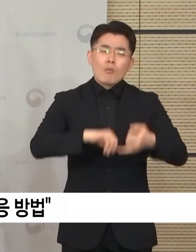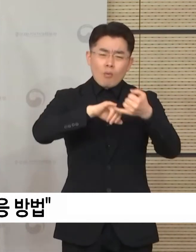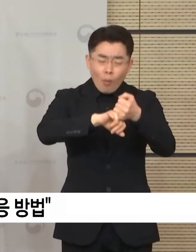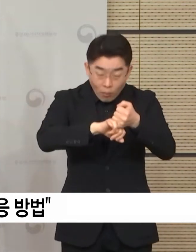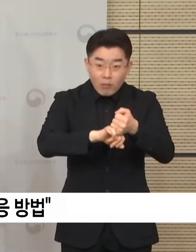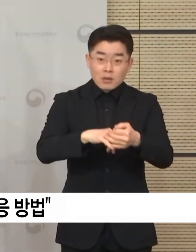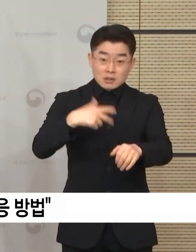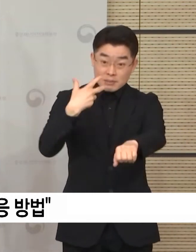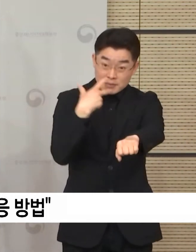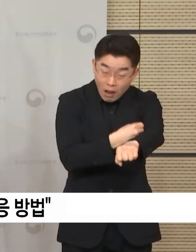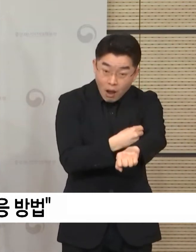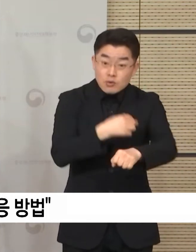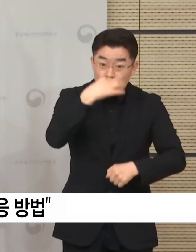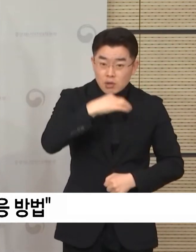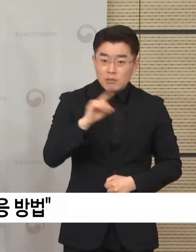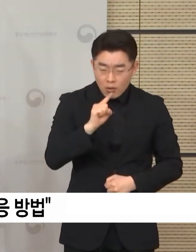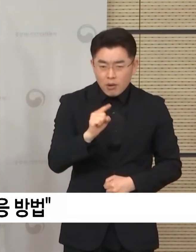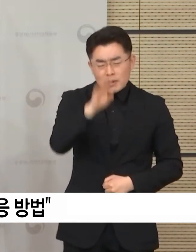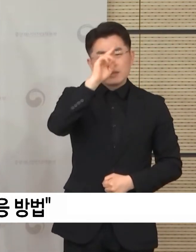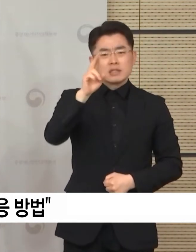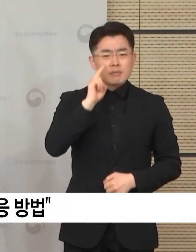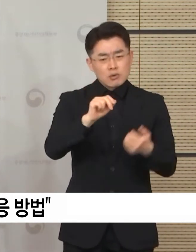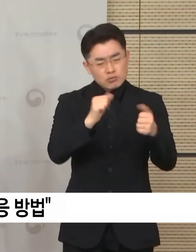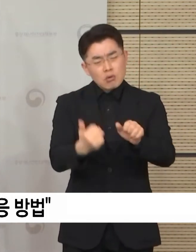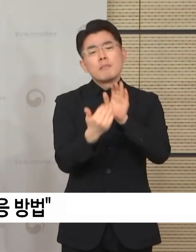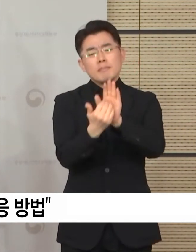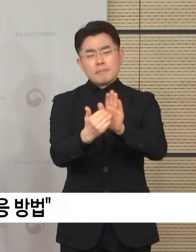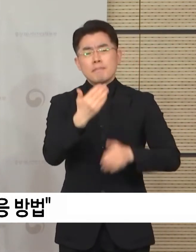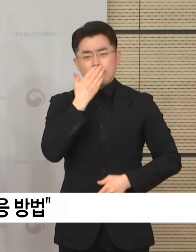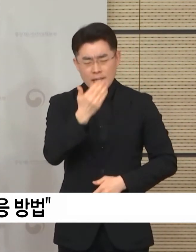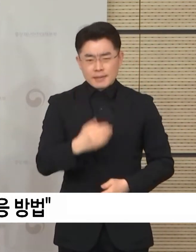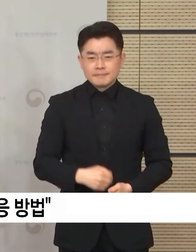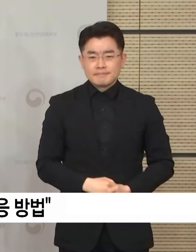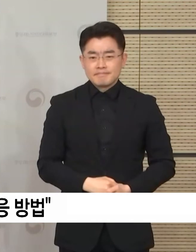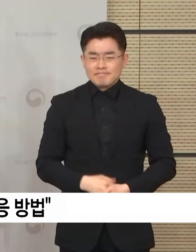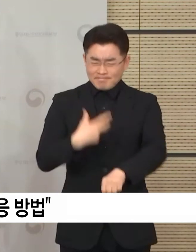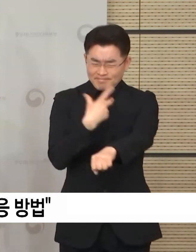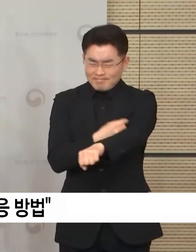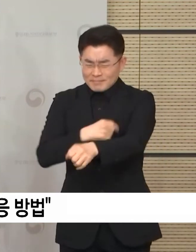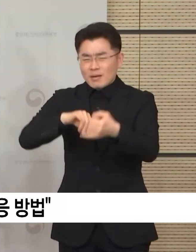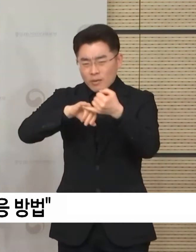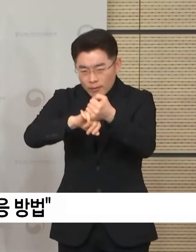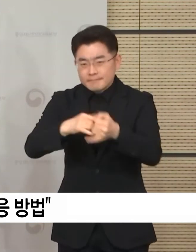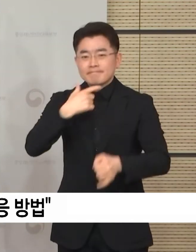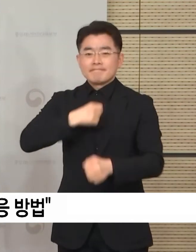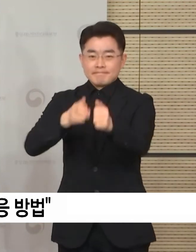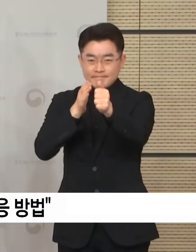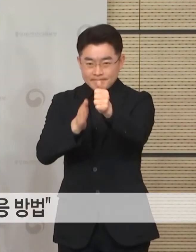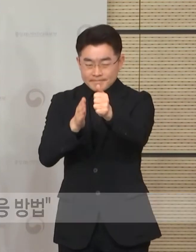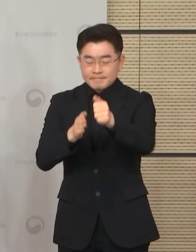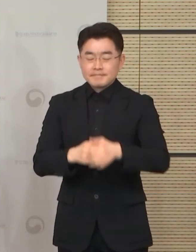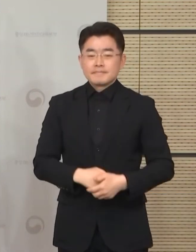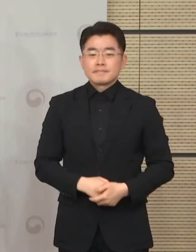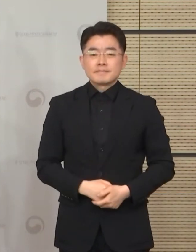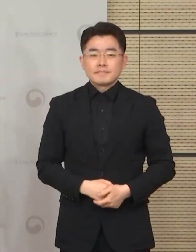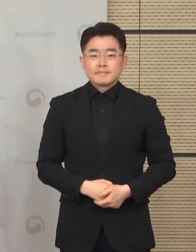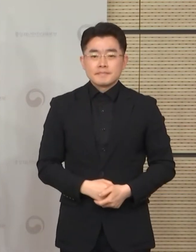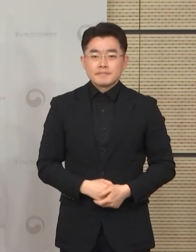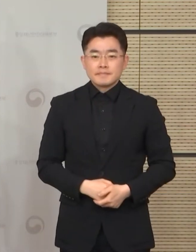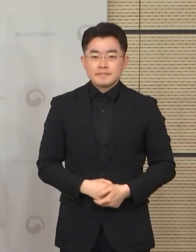과세 망할 예방하는 가장 최선의 배운 방법입니다 접종 에 참여해 주실 것을 꼭 당부드립니다